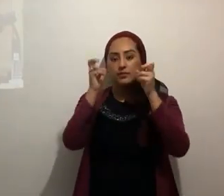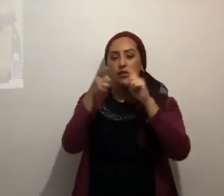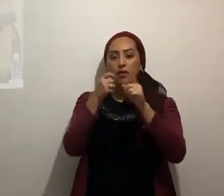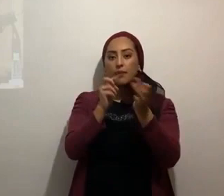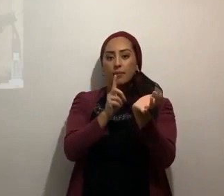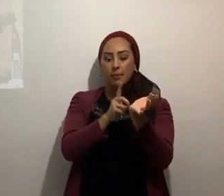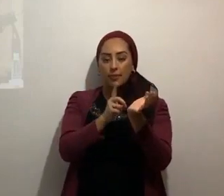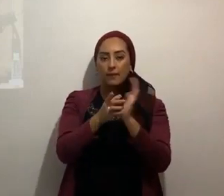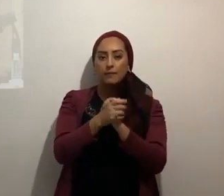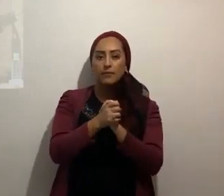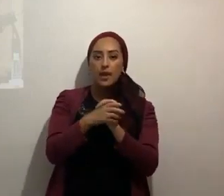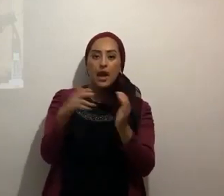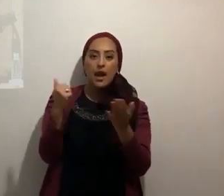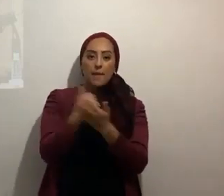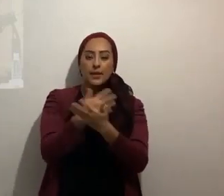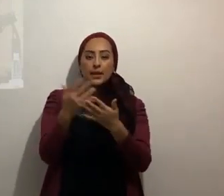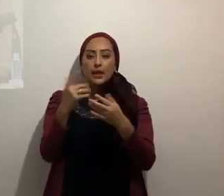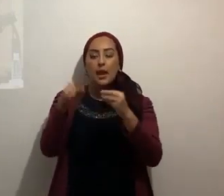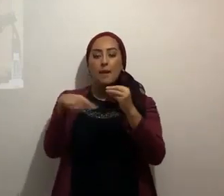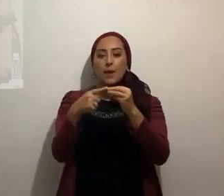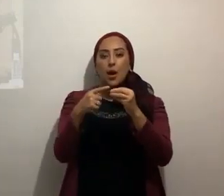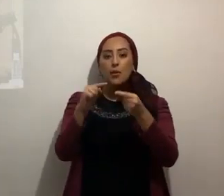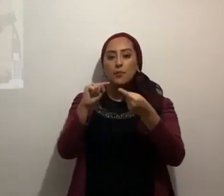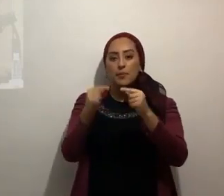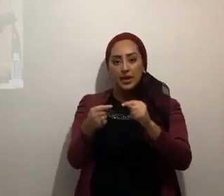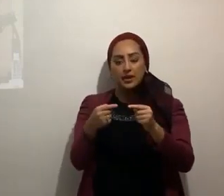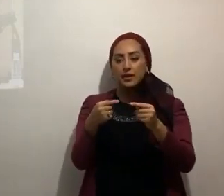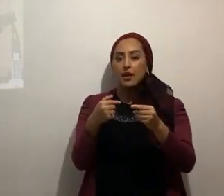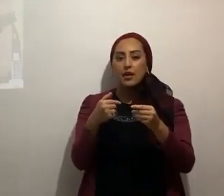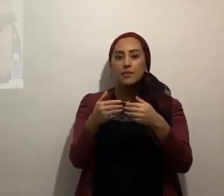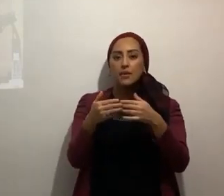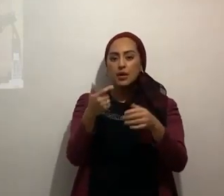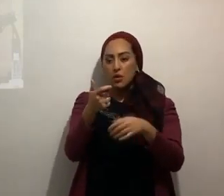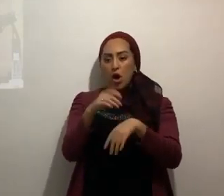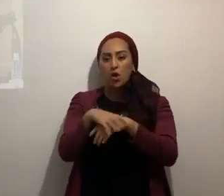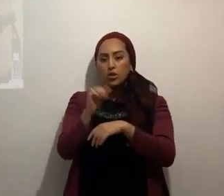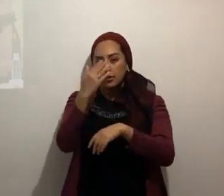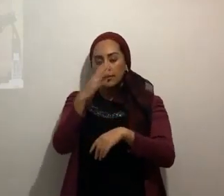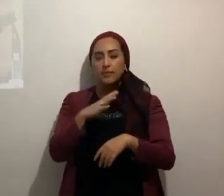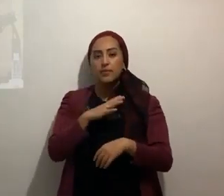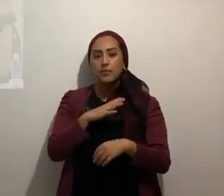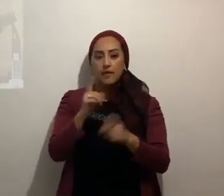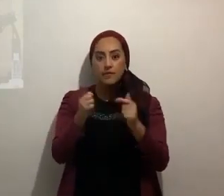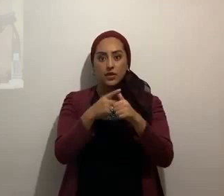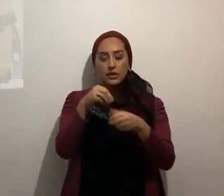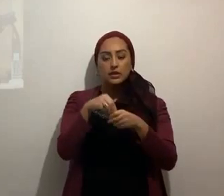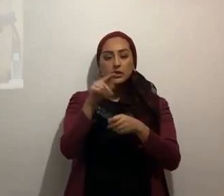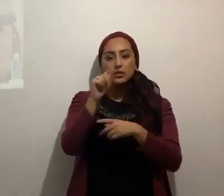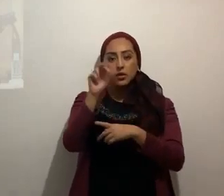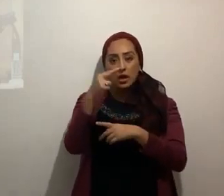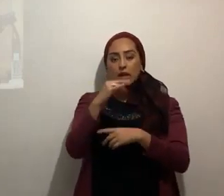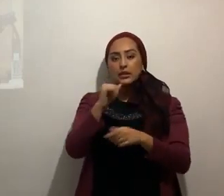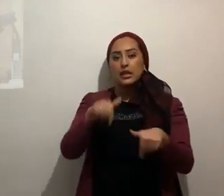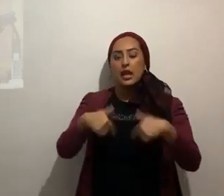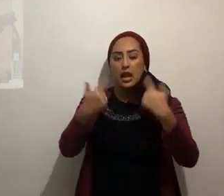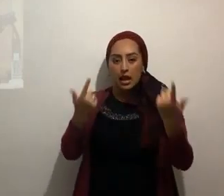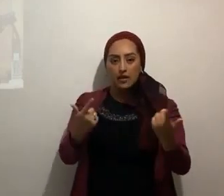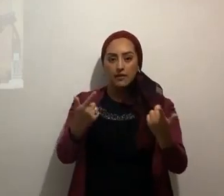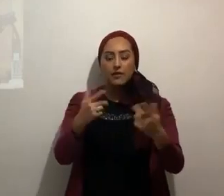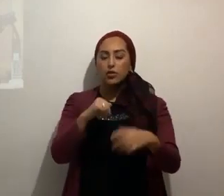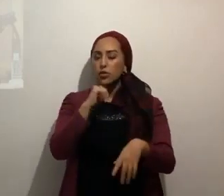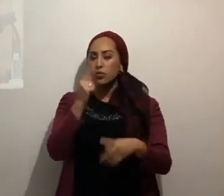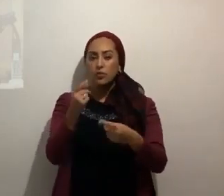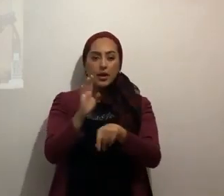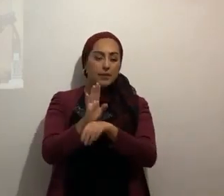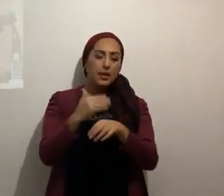médico, todo sobre el dolor. No hay problema que se vea en Shabbat, porque lo primero en la Torah es la vida. Y ahí no, ni hago negocio